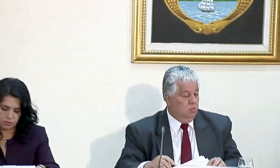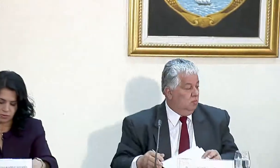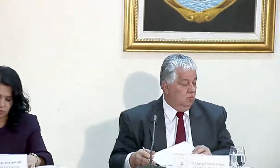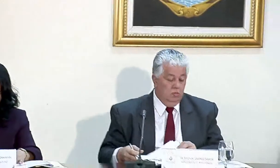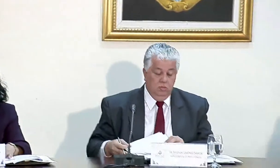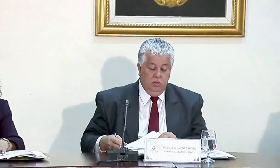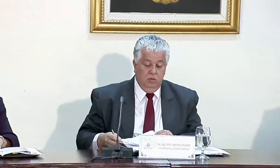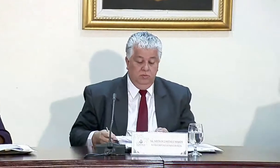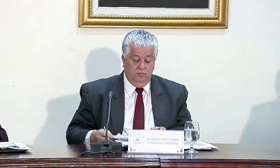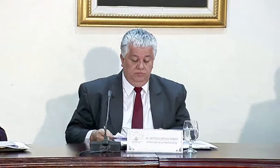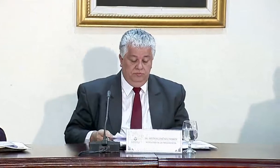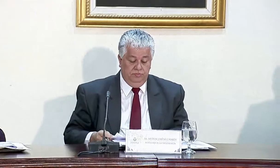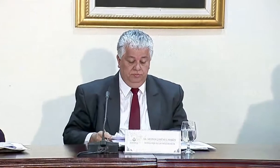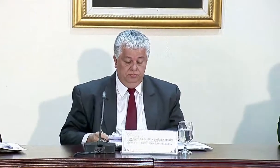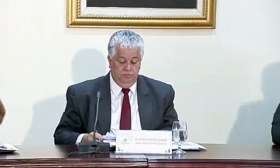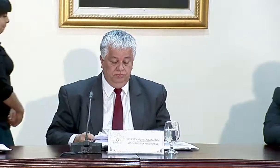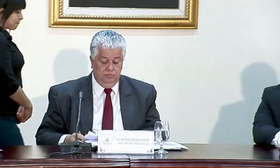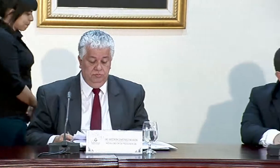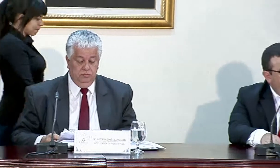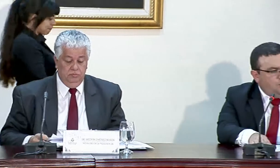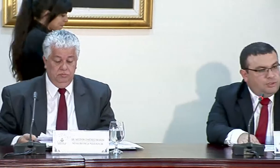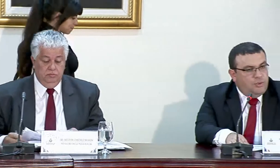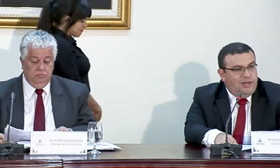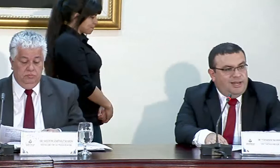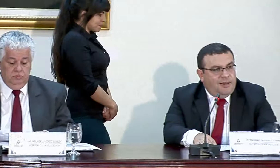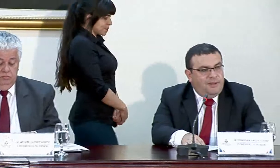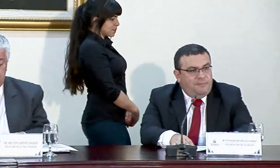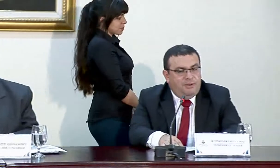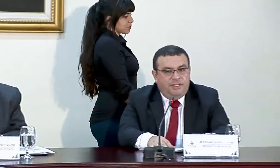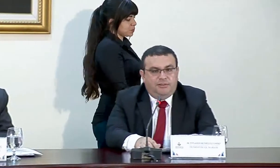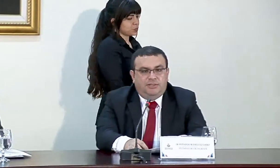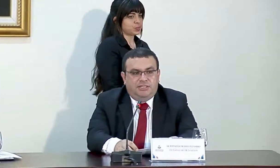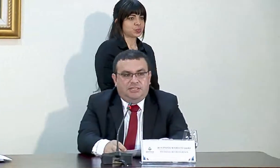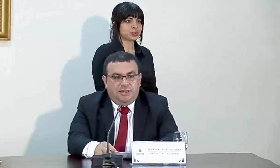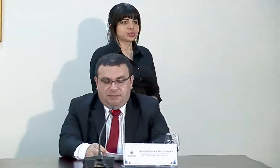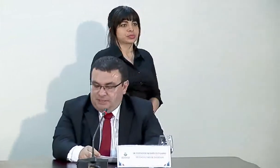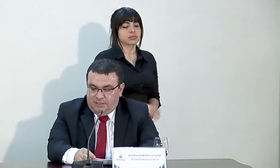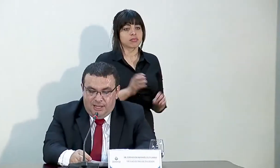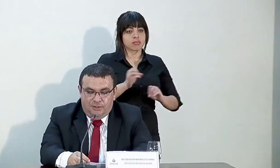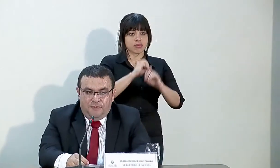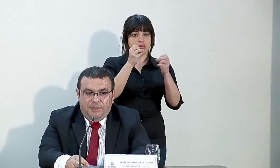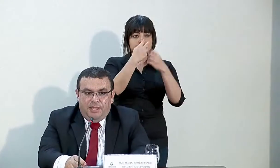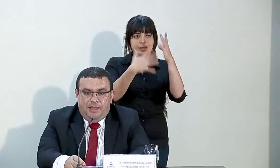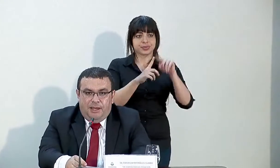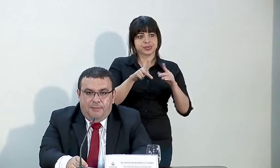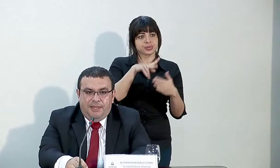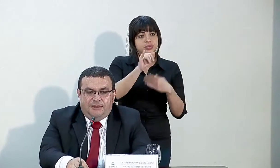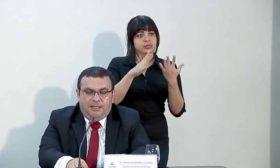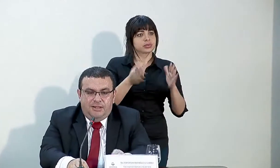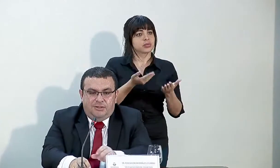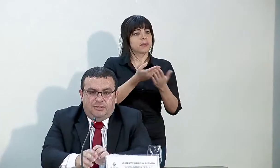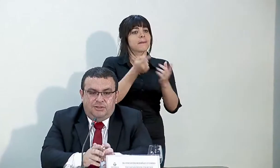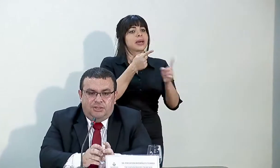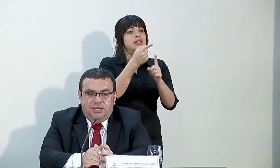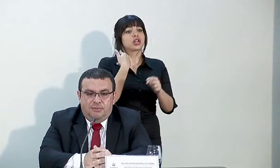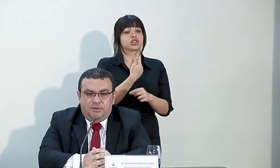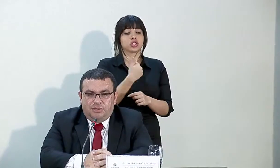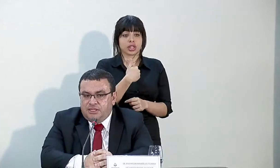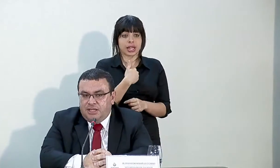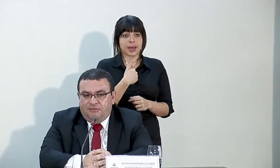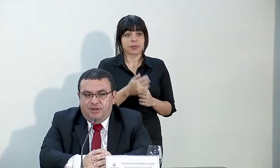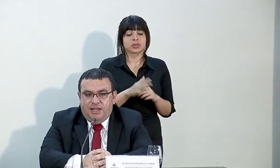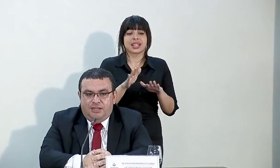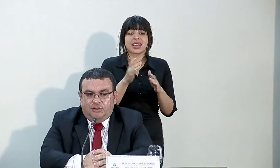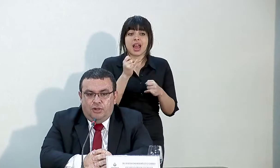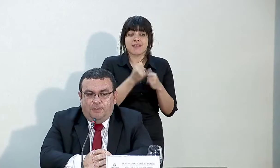Sí, para aclarar de que, bueno, dentro de toda la gama de proyectos que se está presentando, la meta que nosotros tenemos